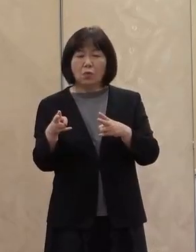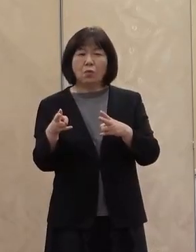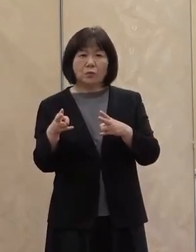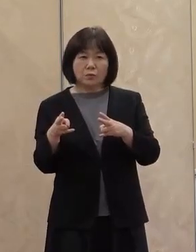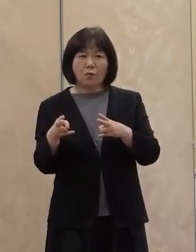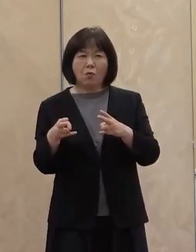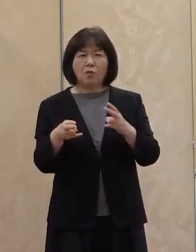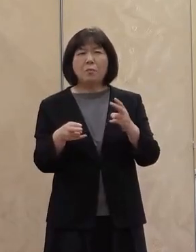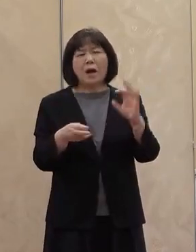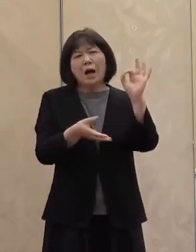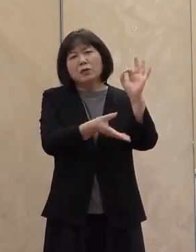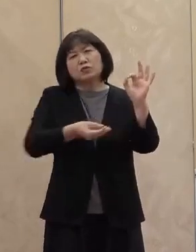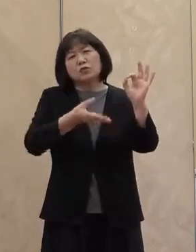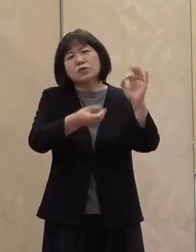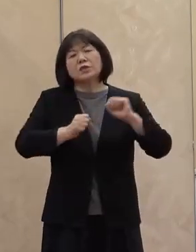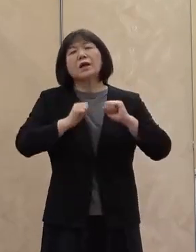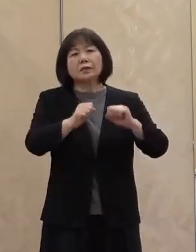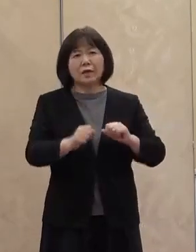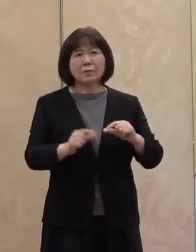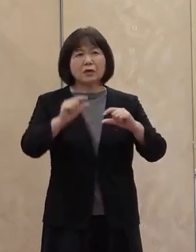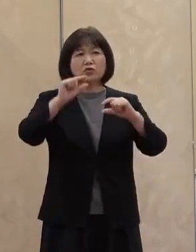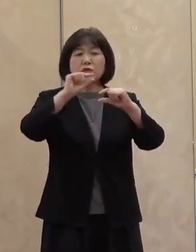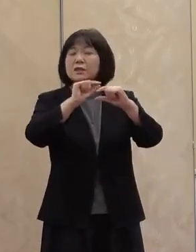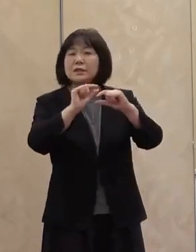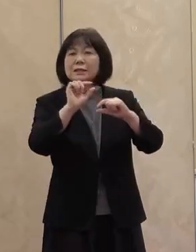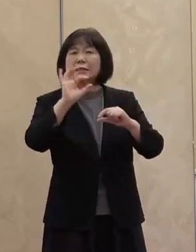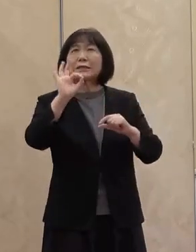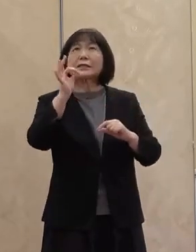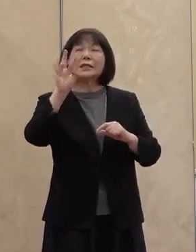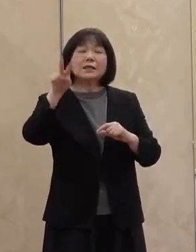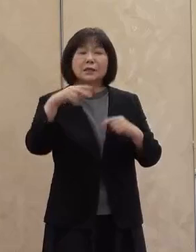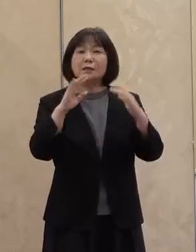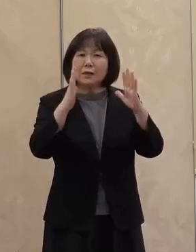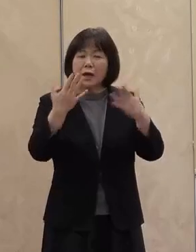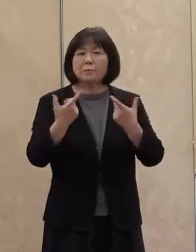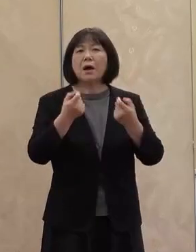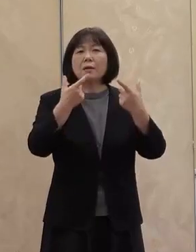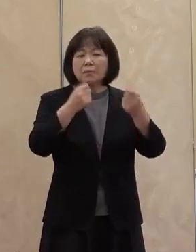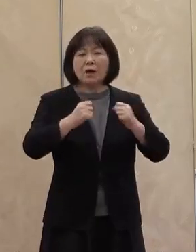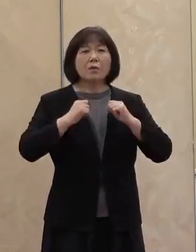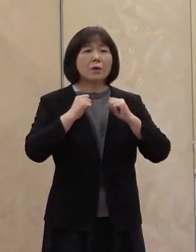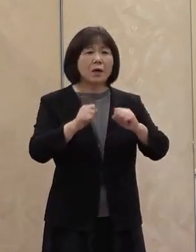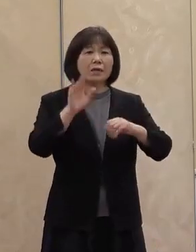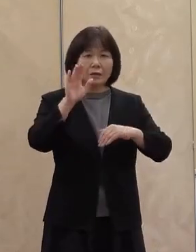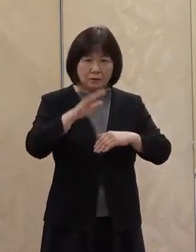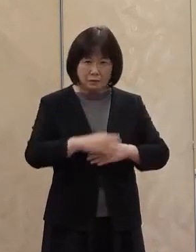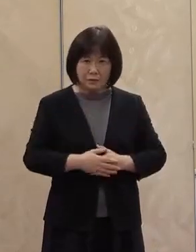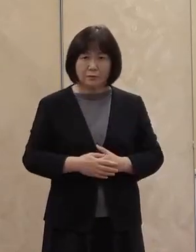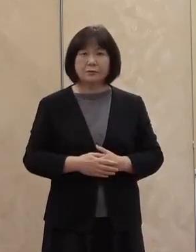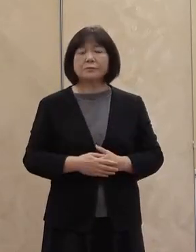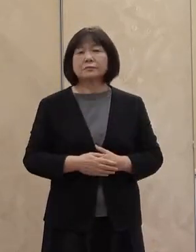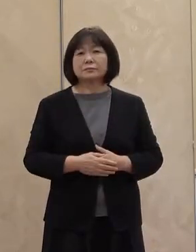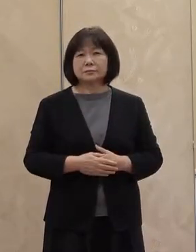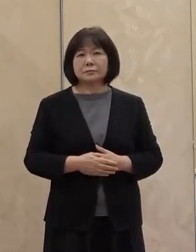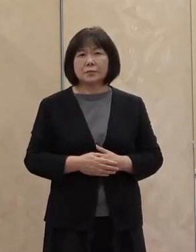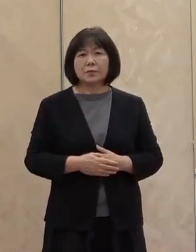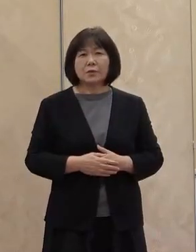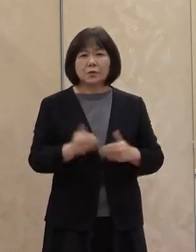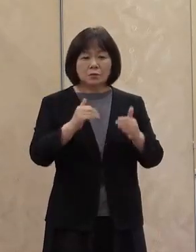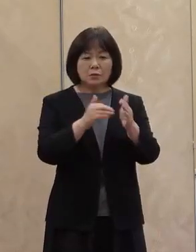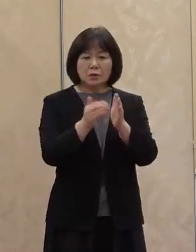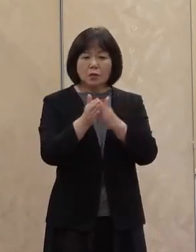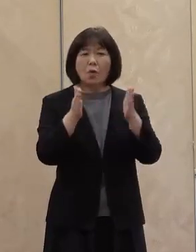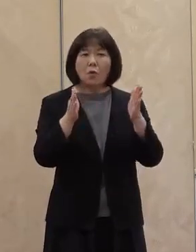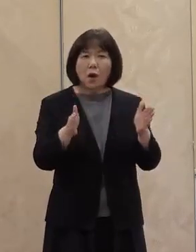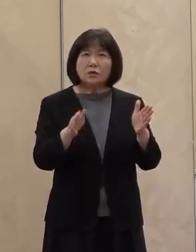質 無金利のですね、その融資制度というのをやっているわけですけれども、その枠を